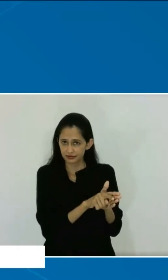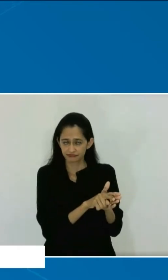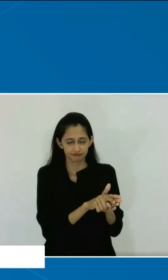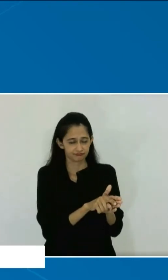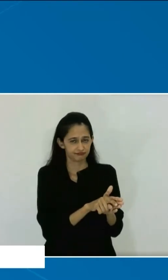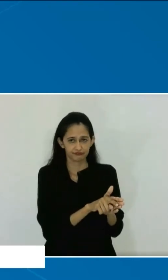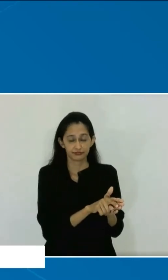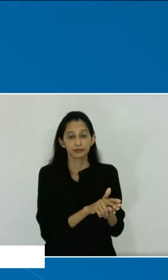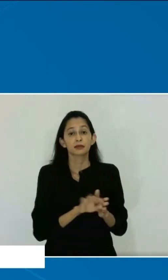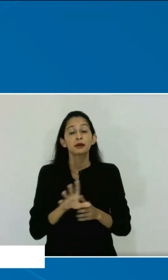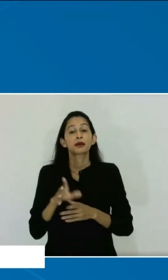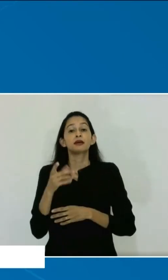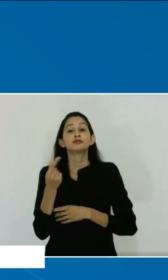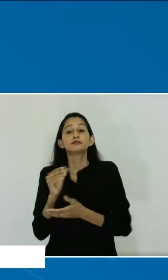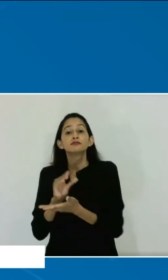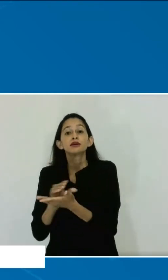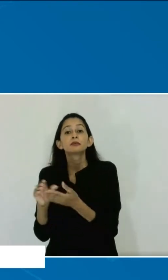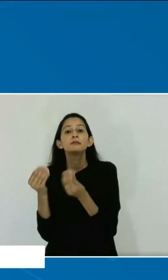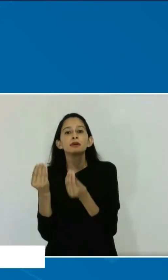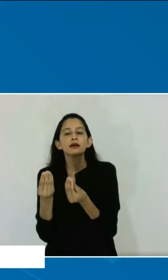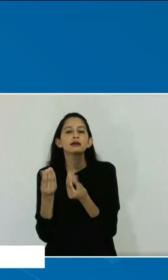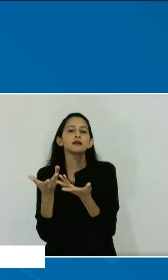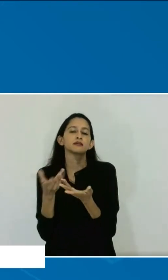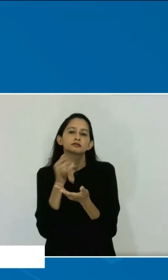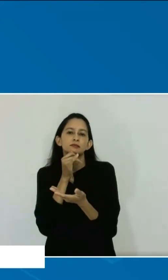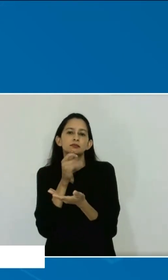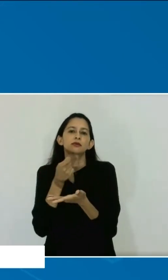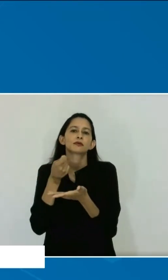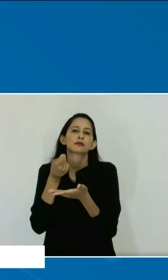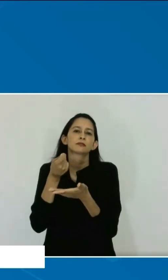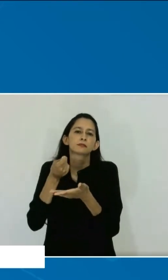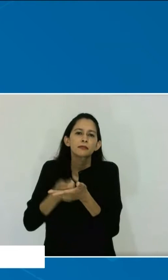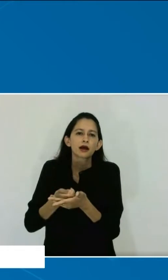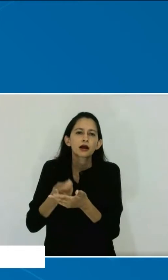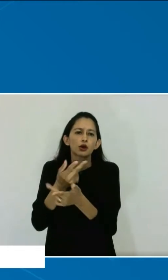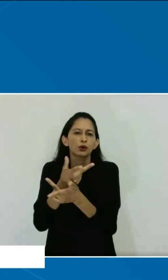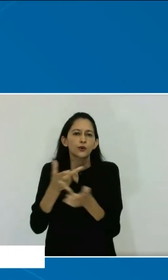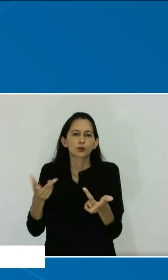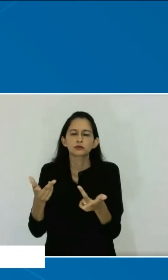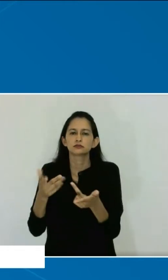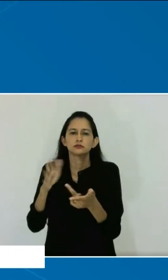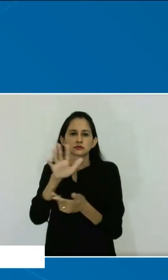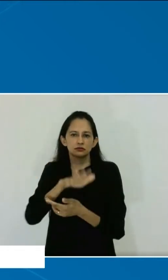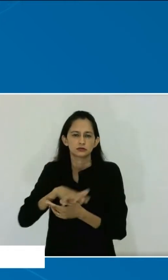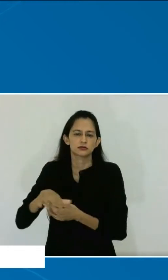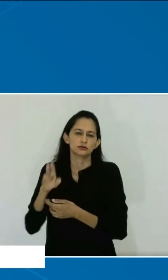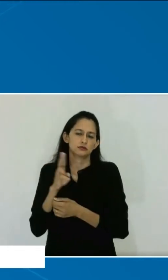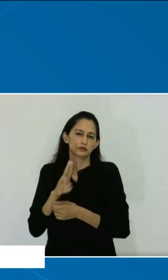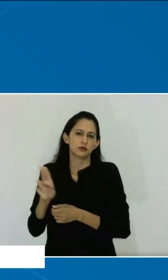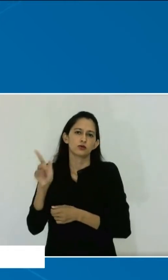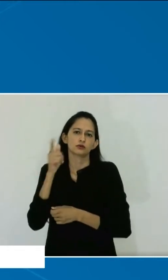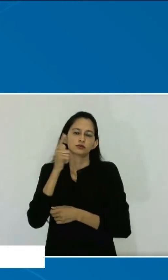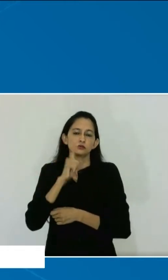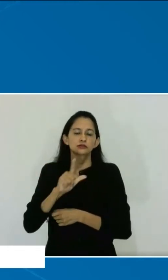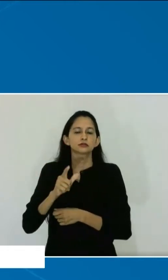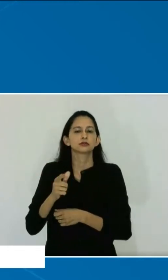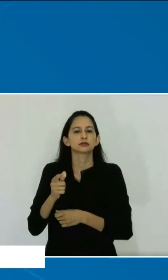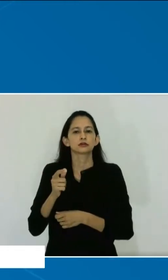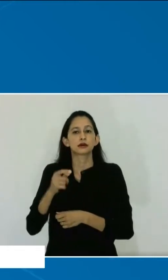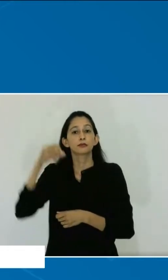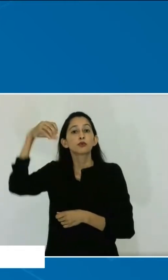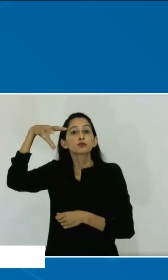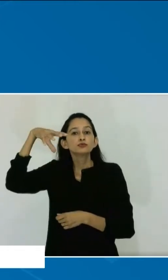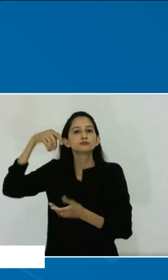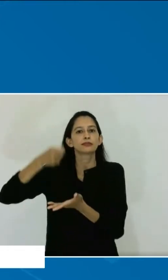para manter a universidade, para fazer assistência estudantil, para poder conseguir fazer com que a luz